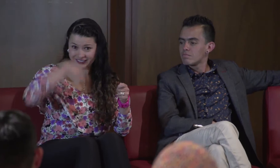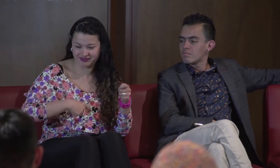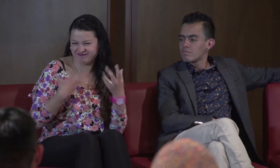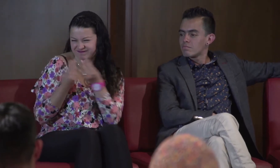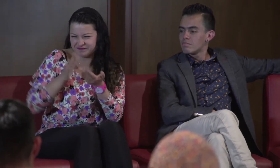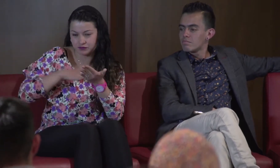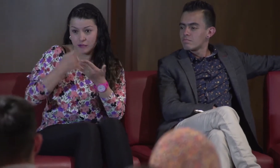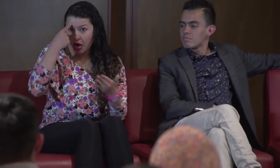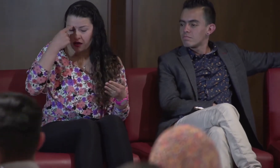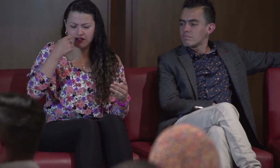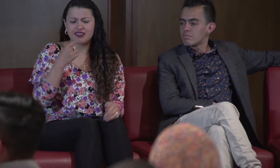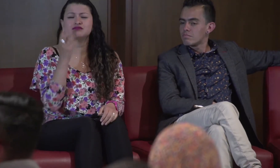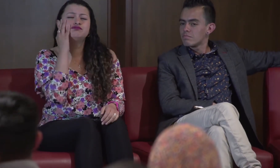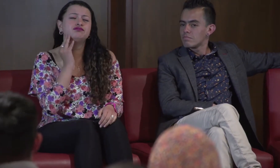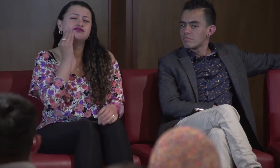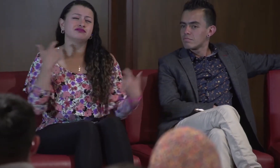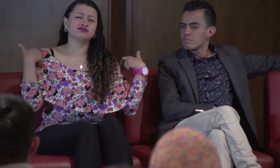sociólogo,